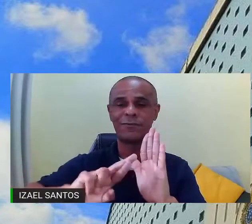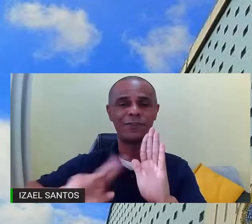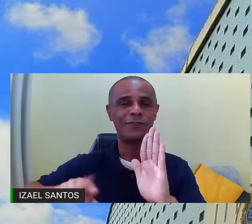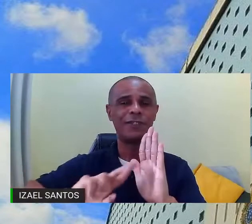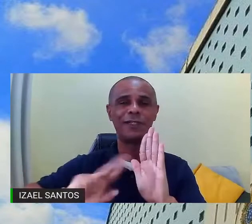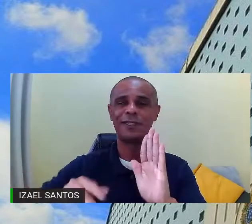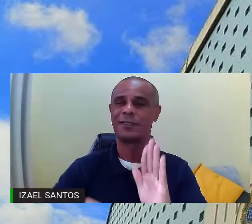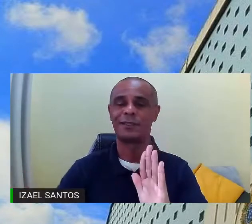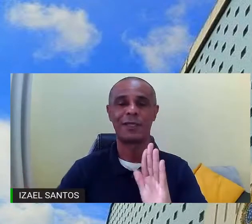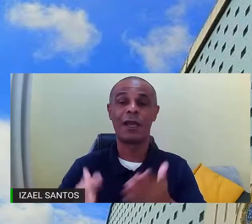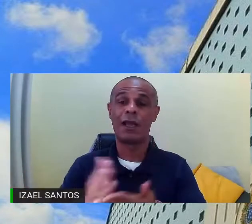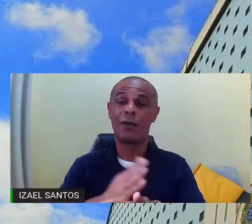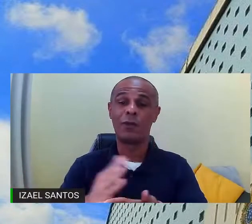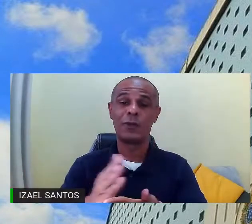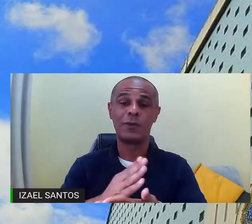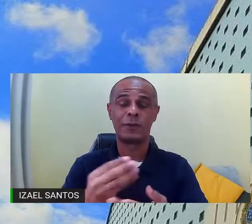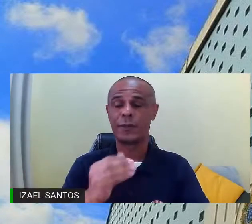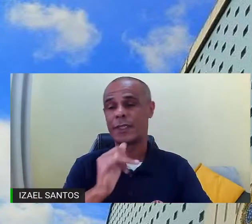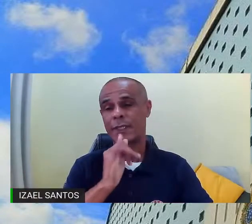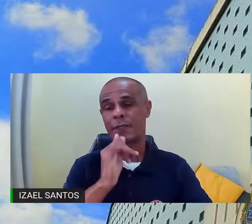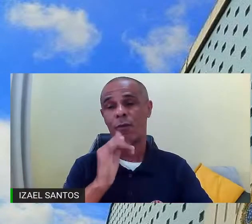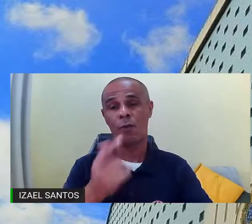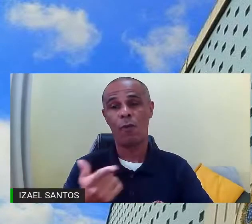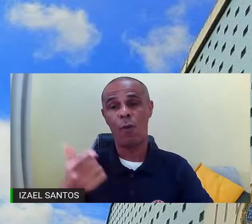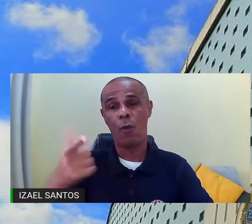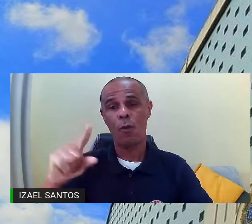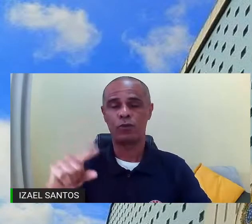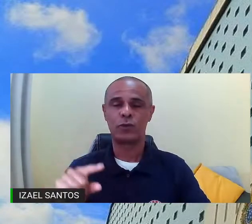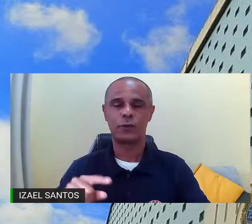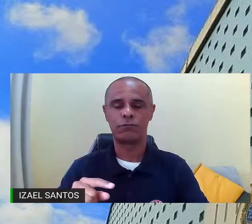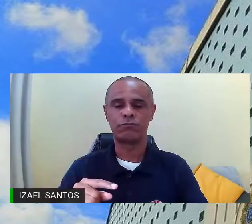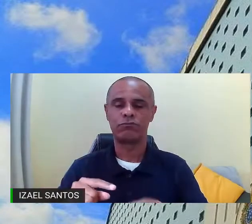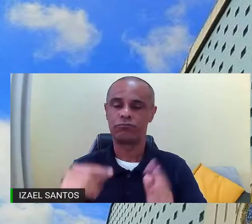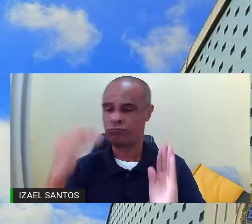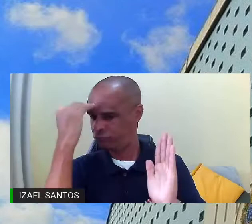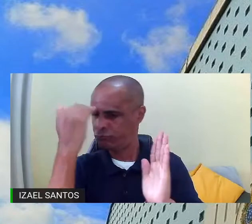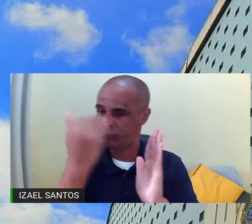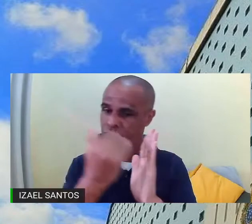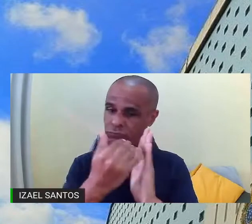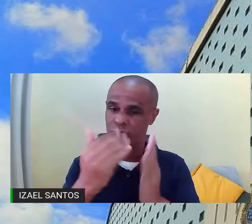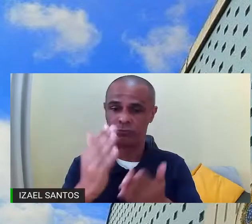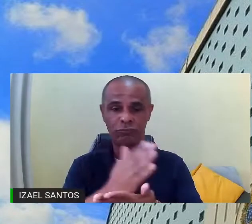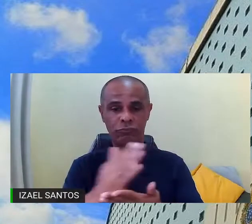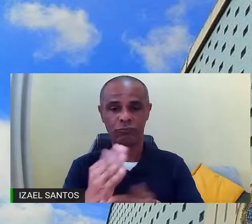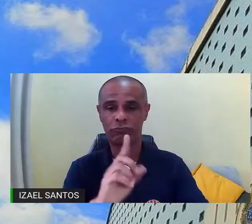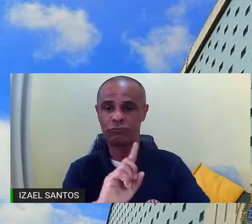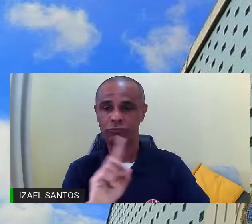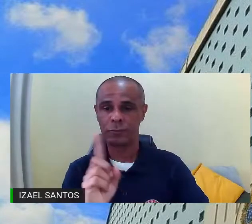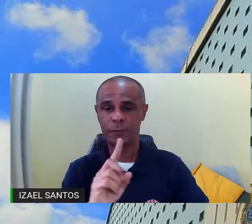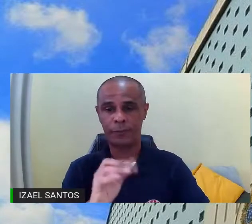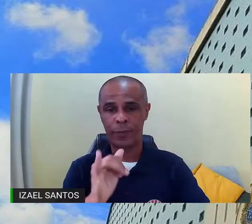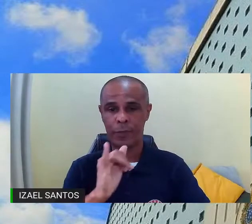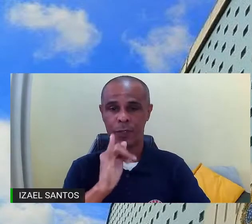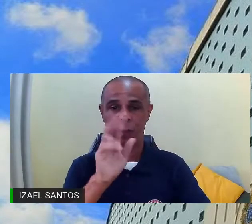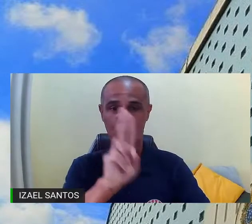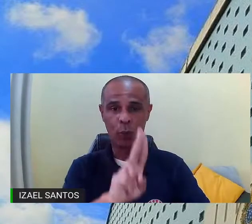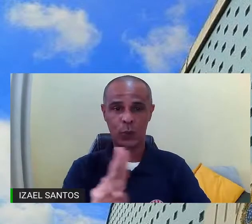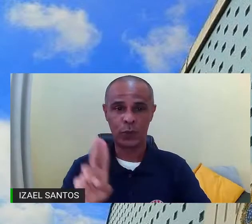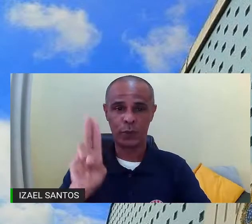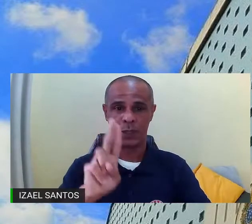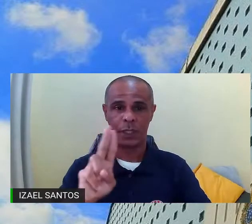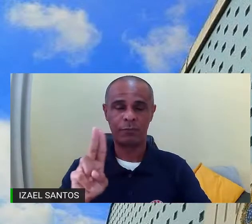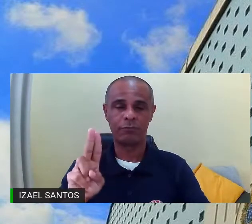em muitos aspectos. Outros devemos segui-los. Eu vou utilizar basicamente